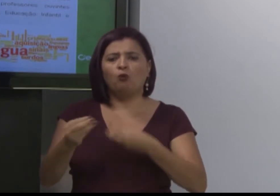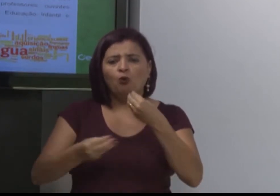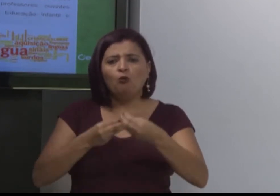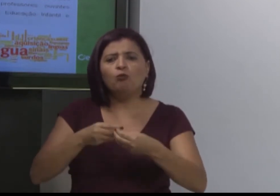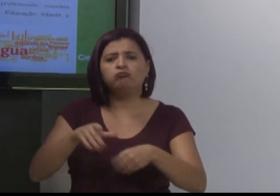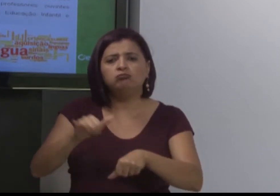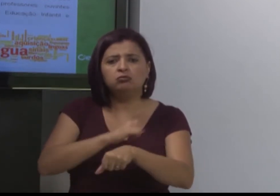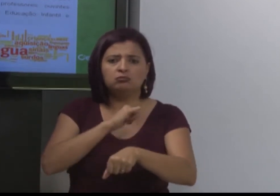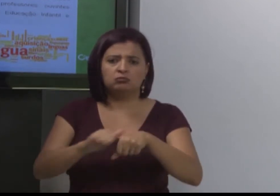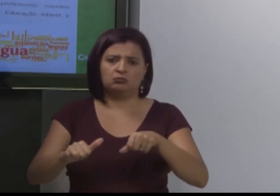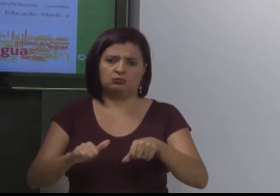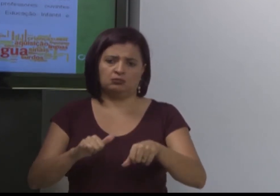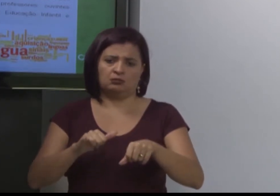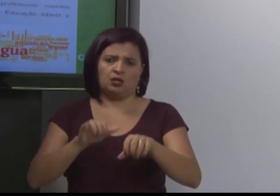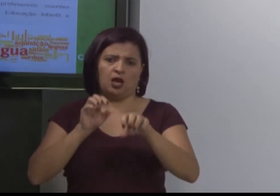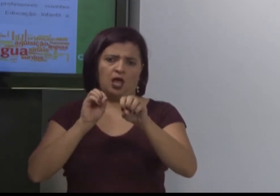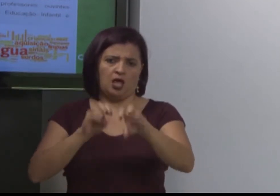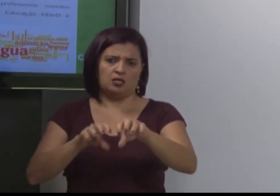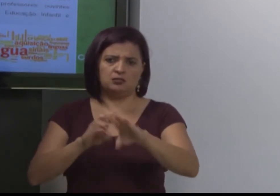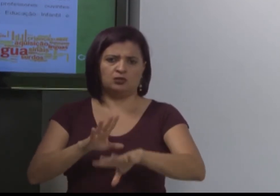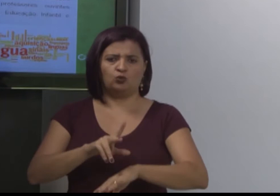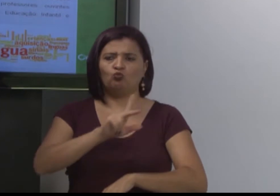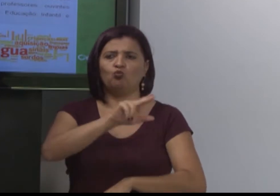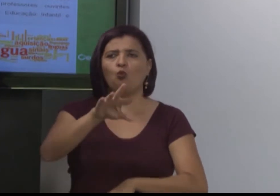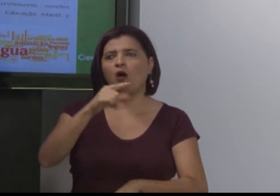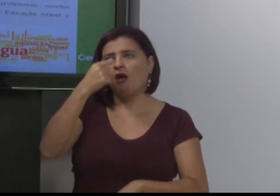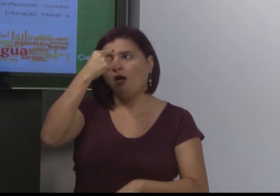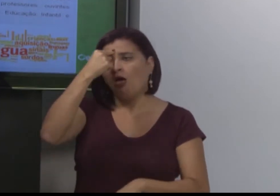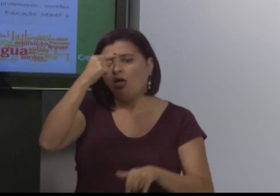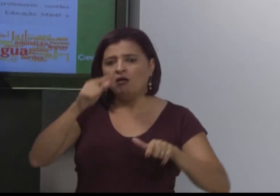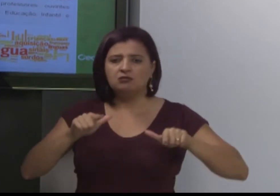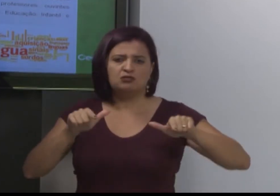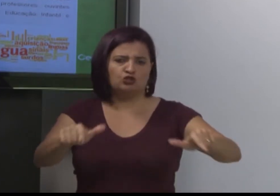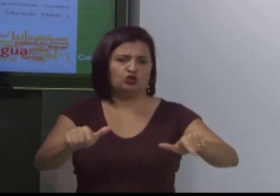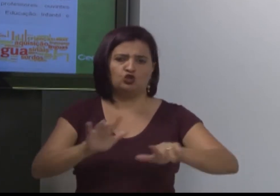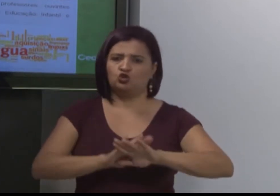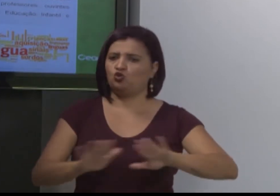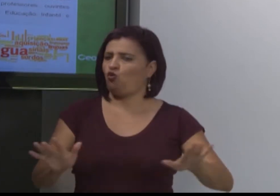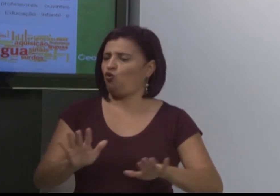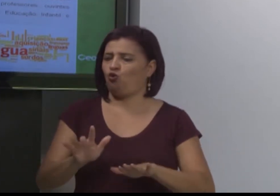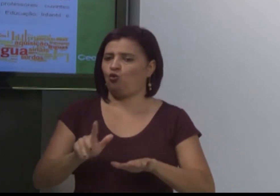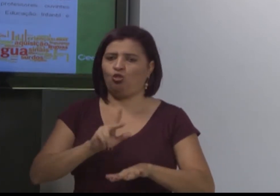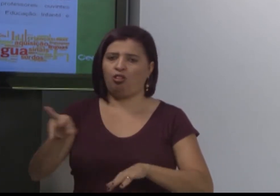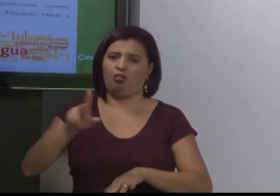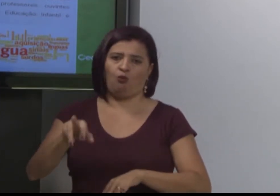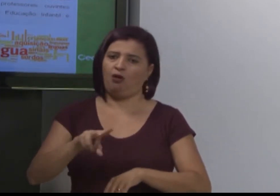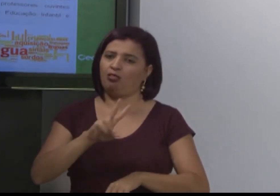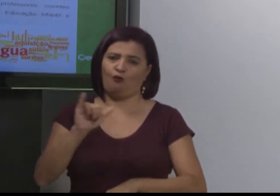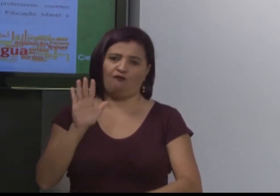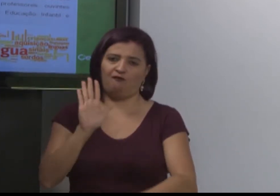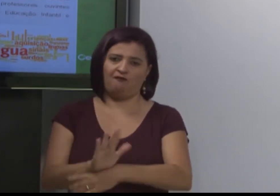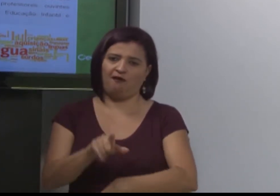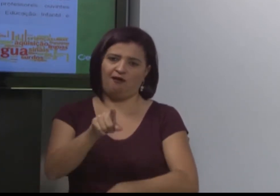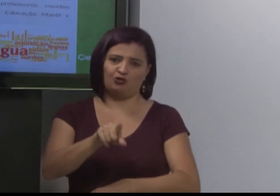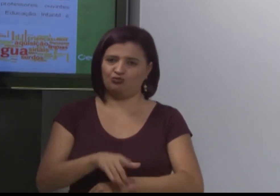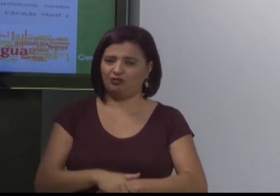isso, vocês devem se atentar a esse ensino, de forma a ter estratégias de ensino. Não é somente